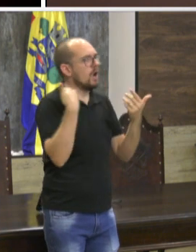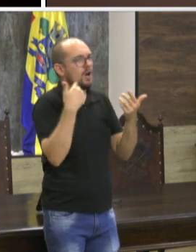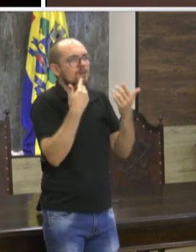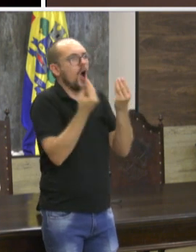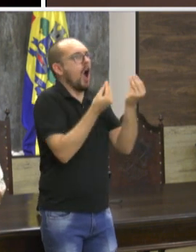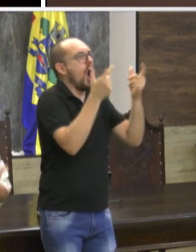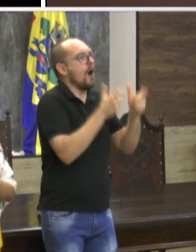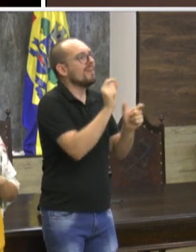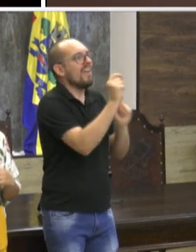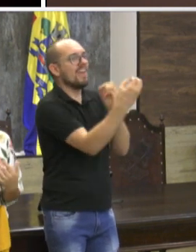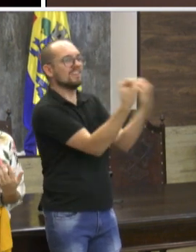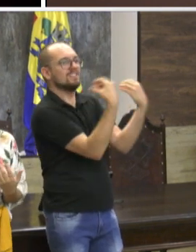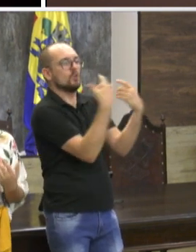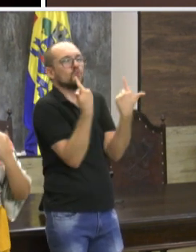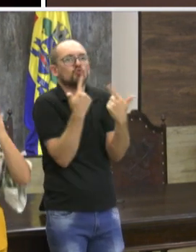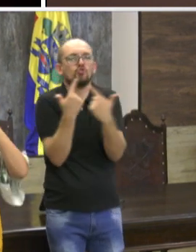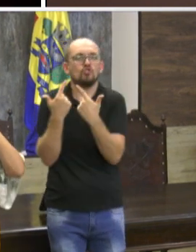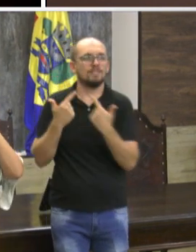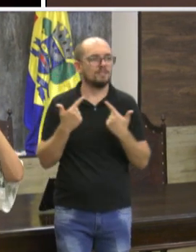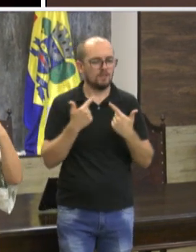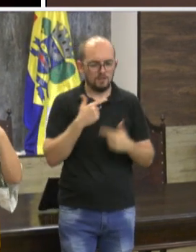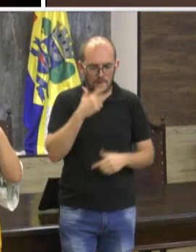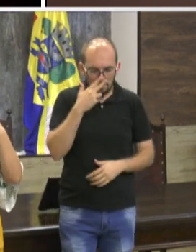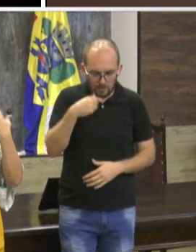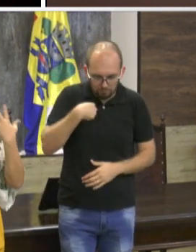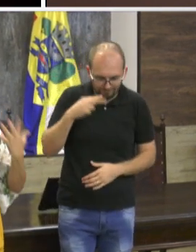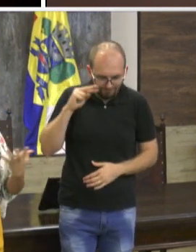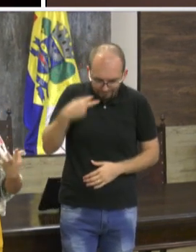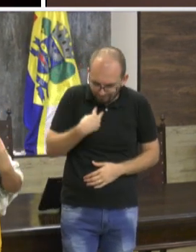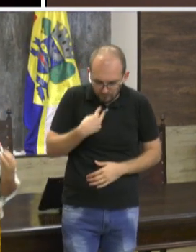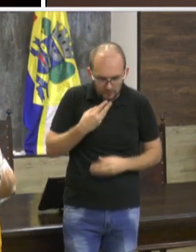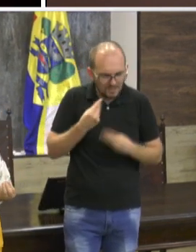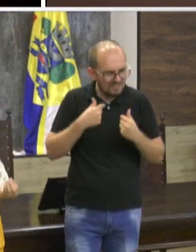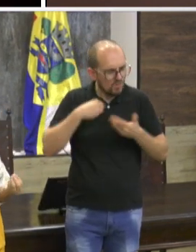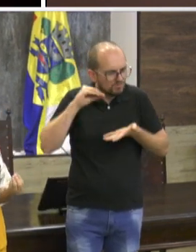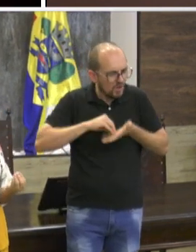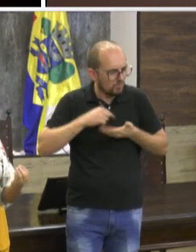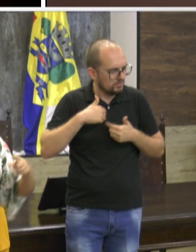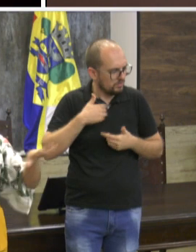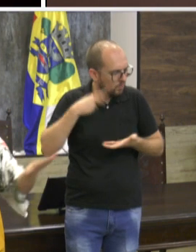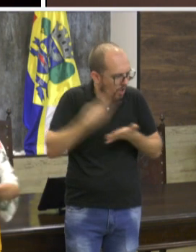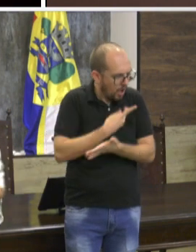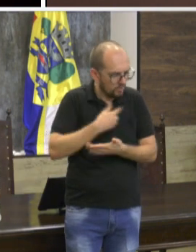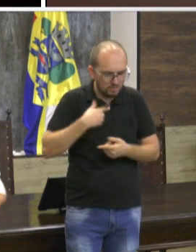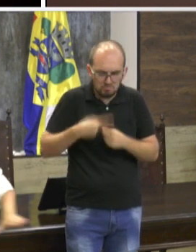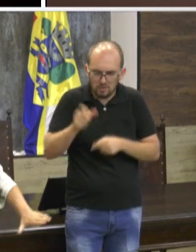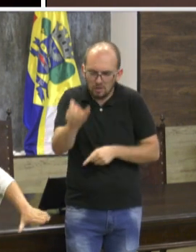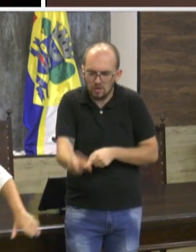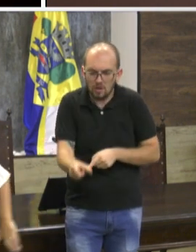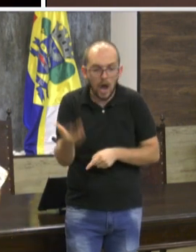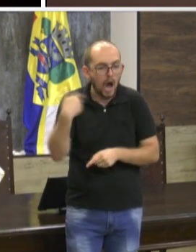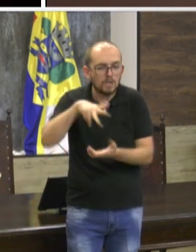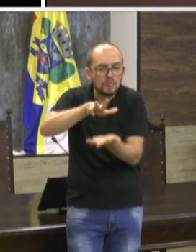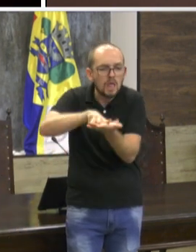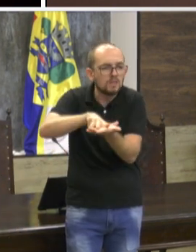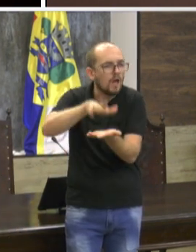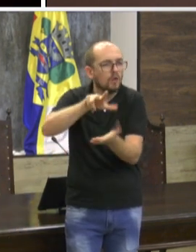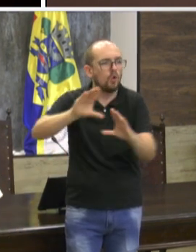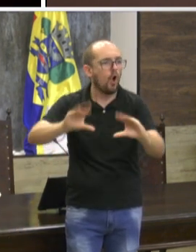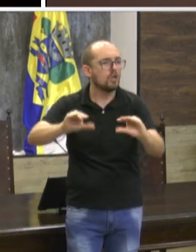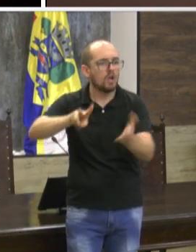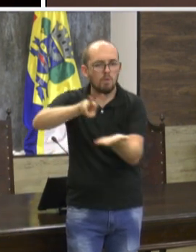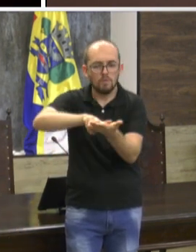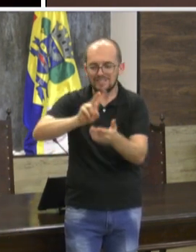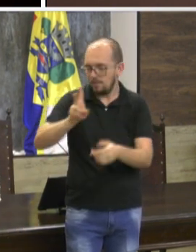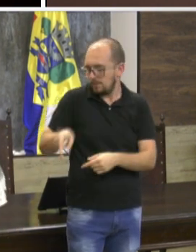não conseguia, como educadora, visualizar o que fazer com aquela criança que ficava num colchão deitado, com um